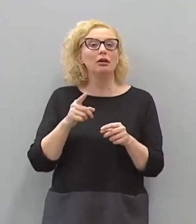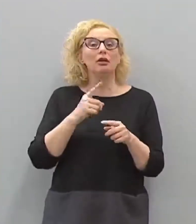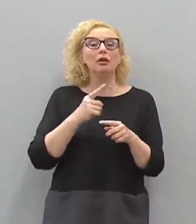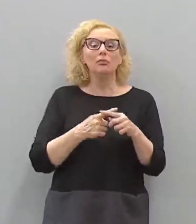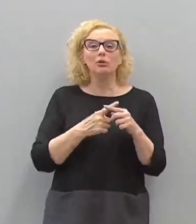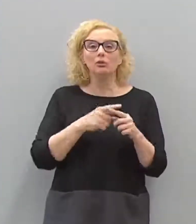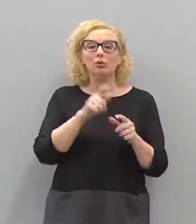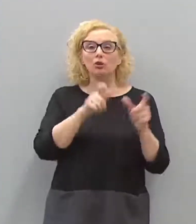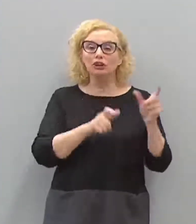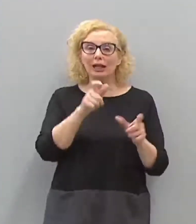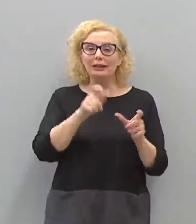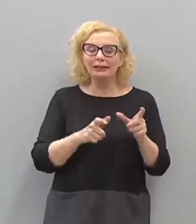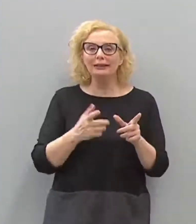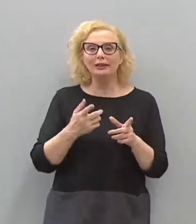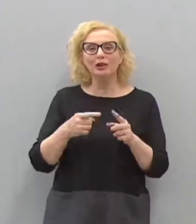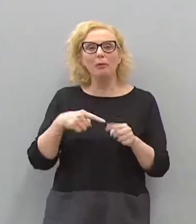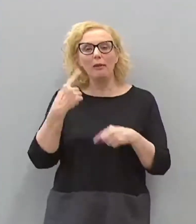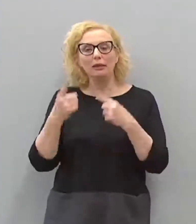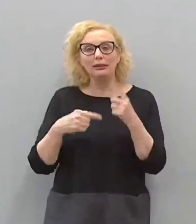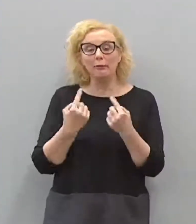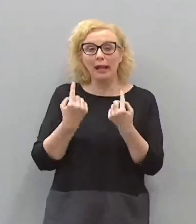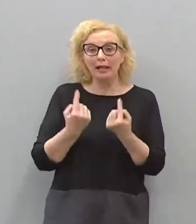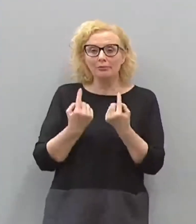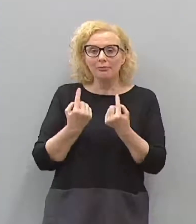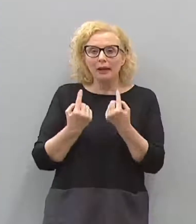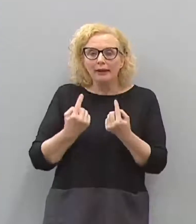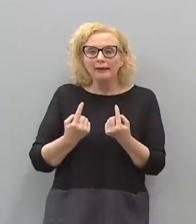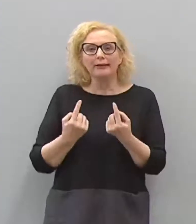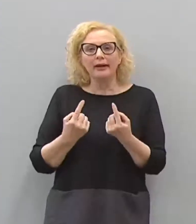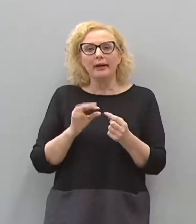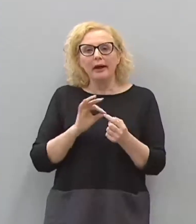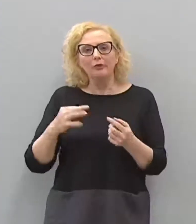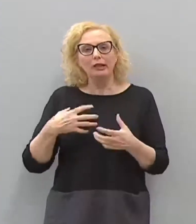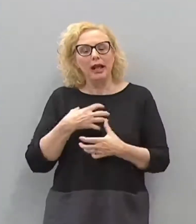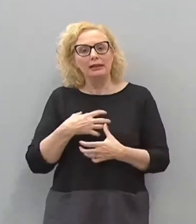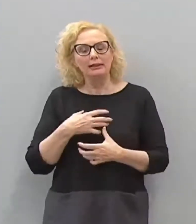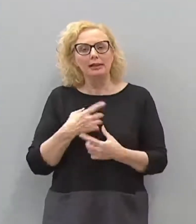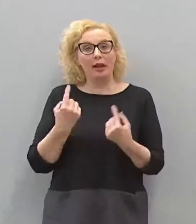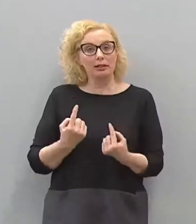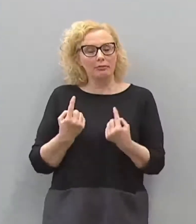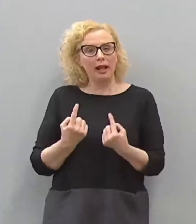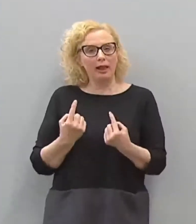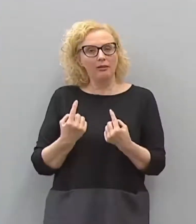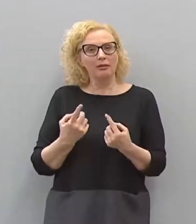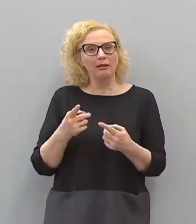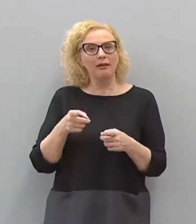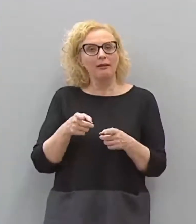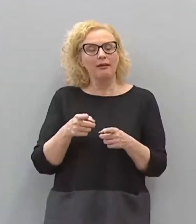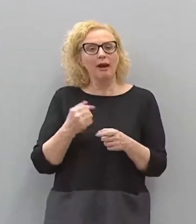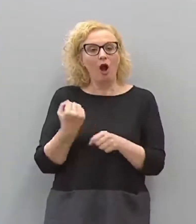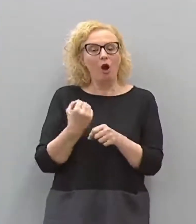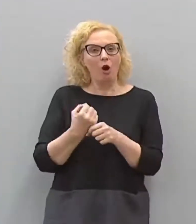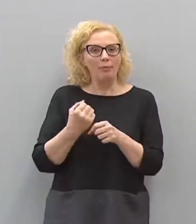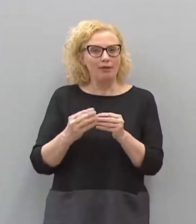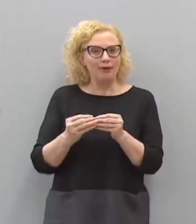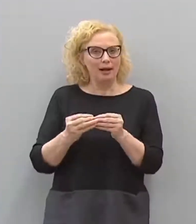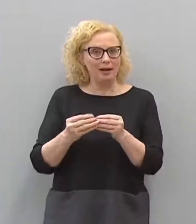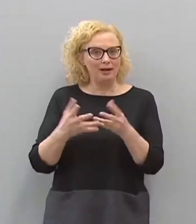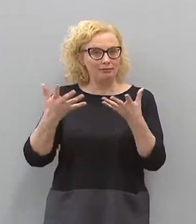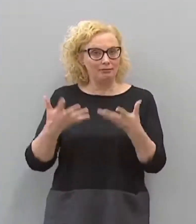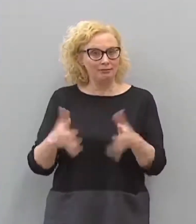attendono con ansia diciamo in certi casi anche la definizione di queste opere molte volte tra